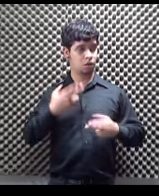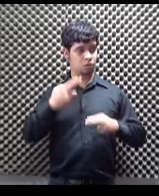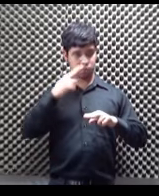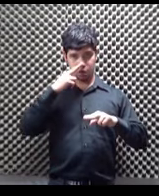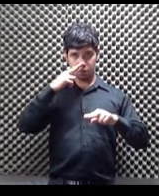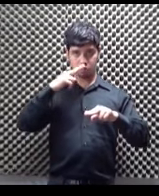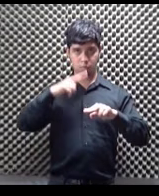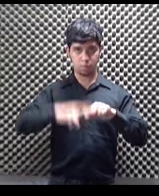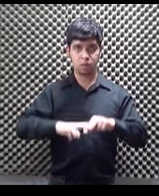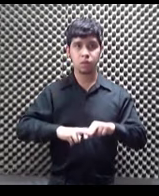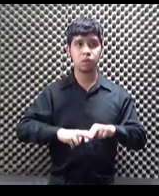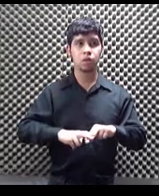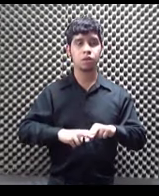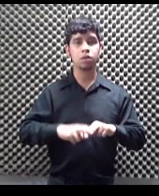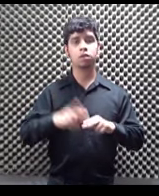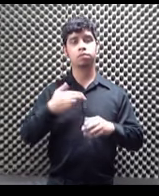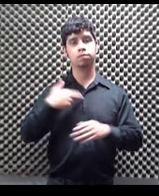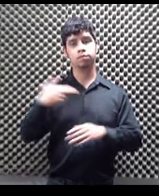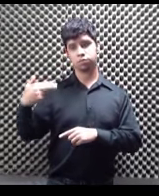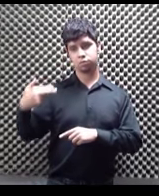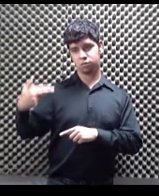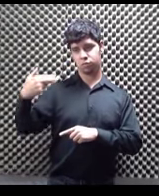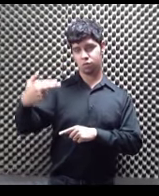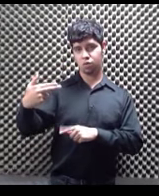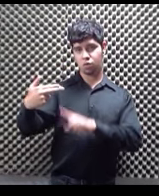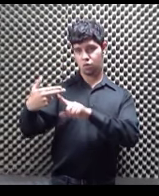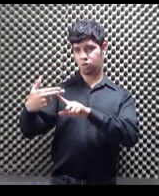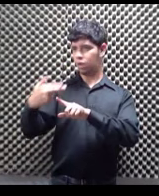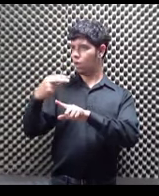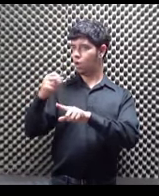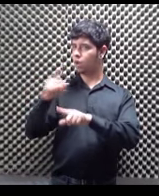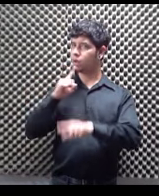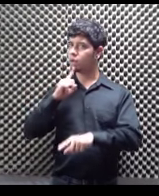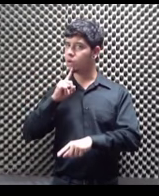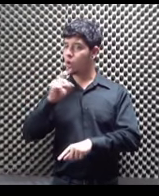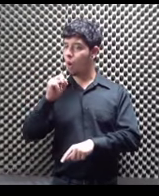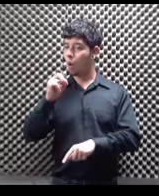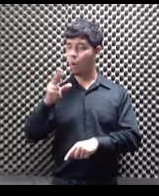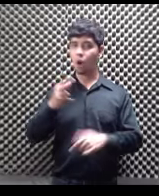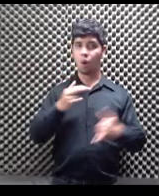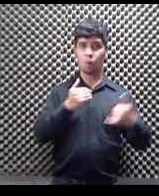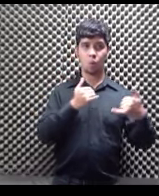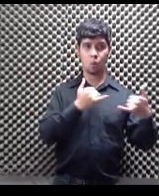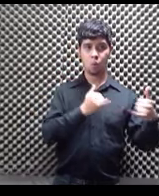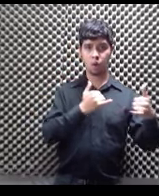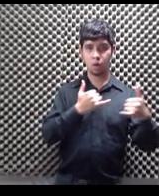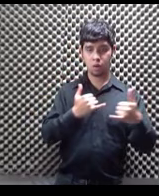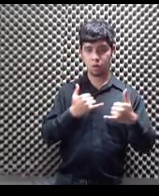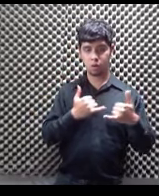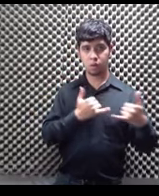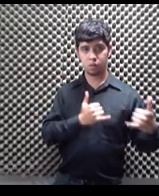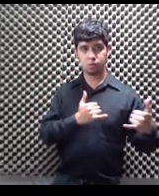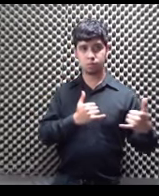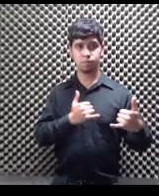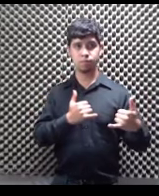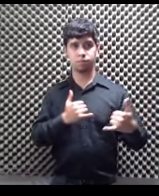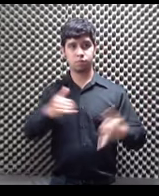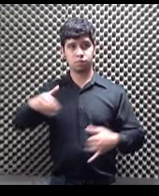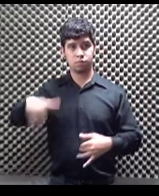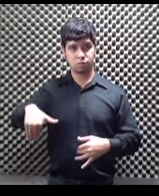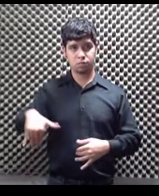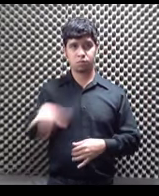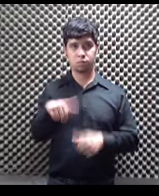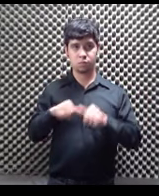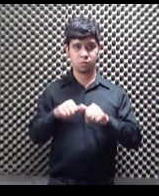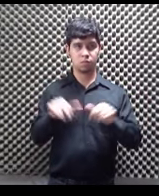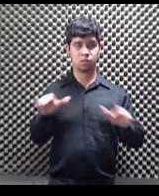comedia? ¿La historia es la historia o esto es un juego? Y entonces, y todavía no seguimos haciendo la